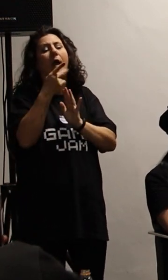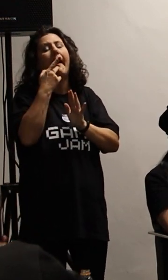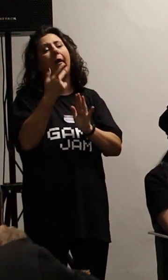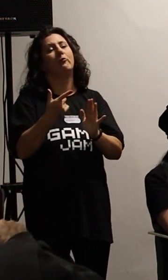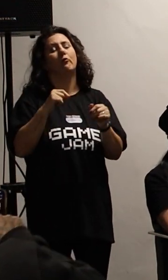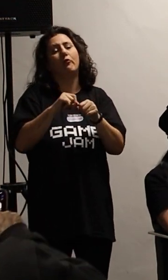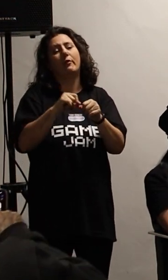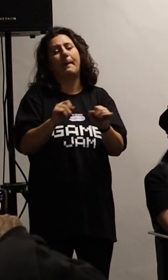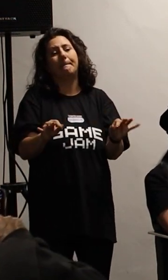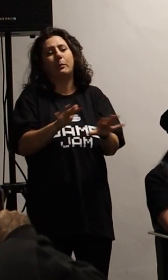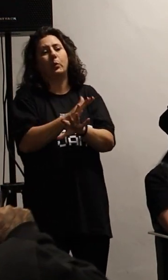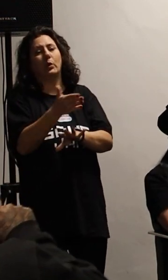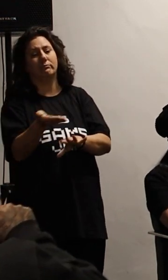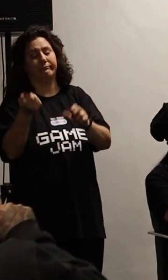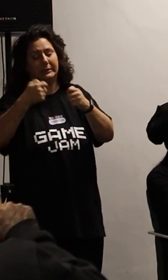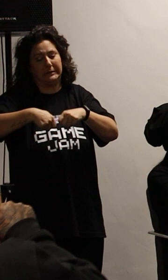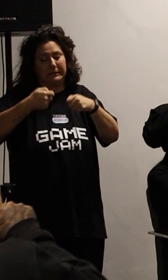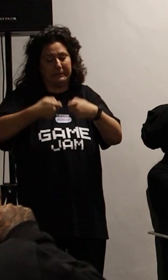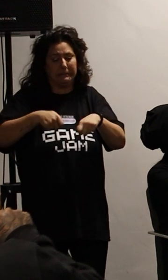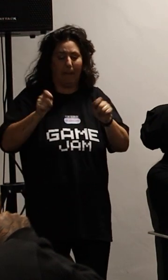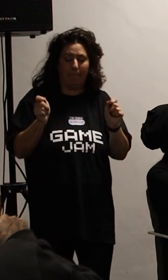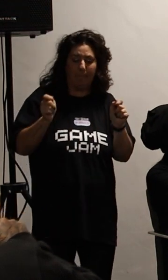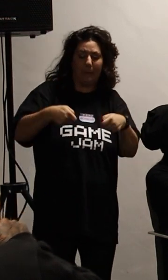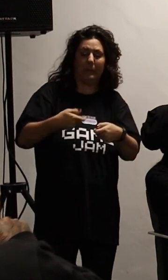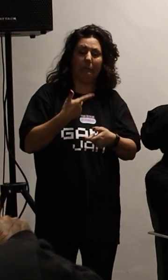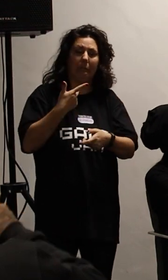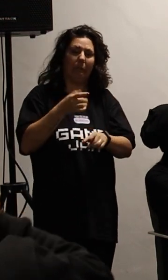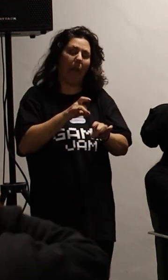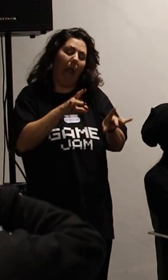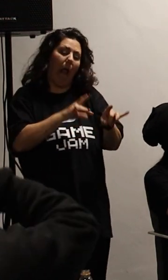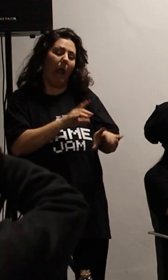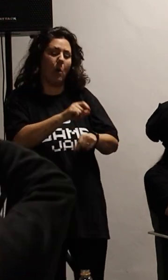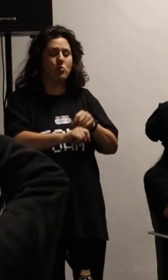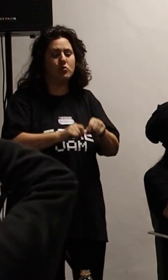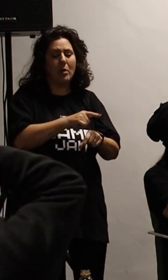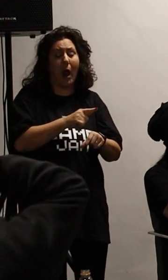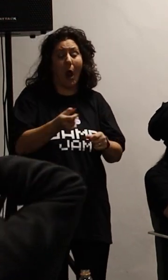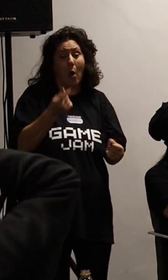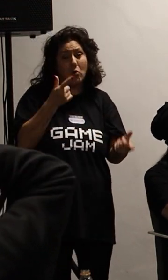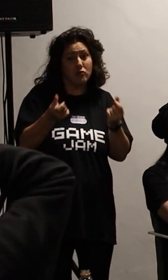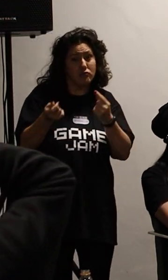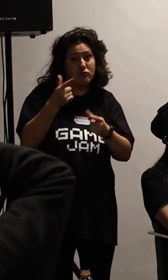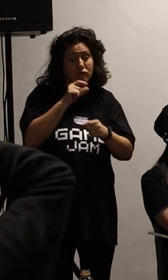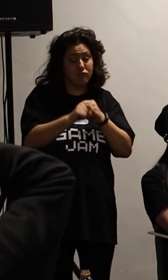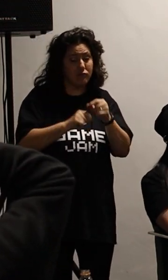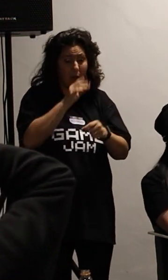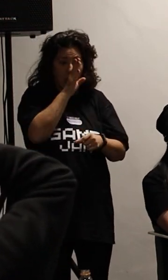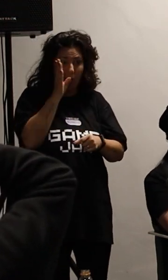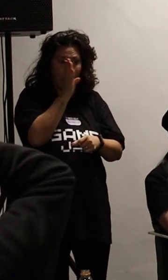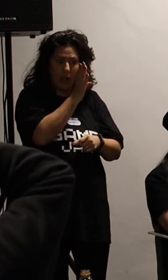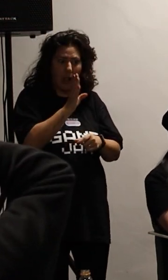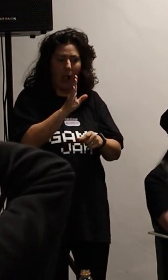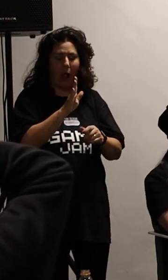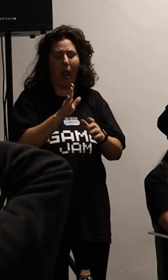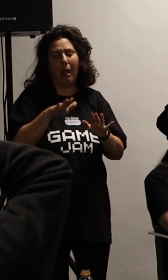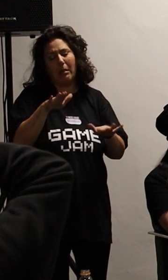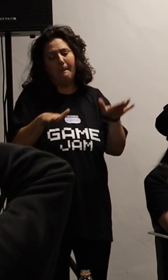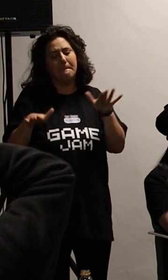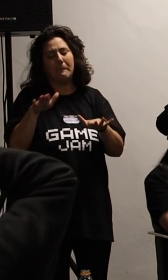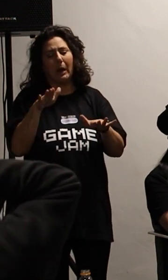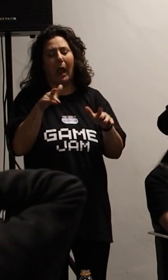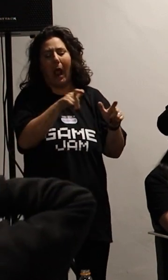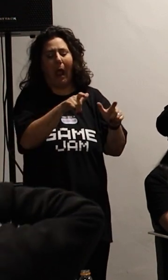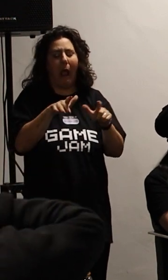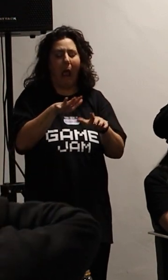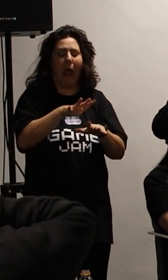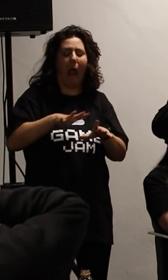né? Você precisa de certas habilidades técnicas, né? Então, algumas que são essenciais, dependendo da área da pessoa, né, que ela